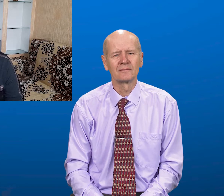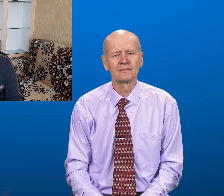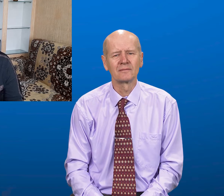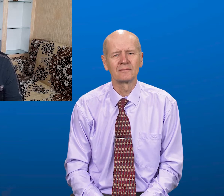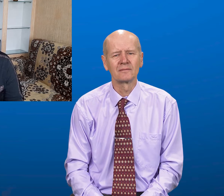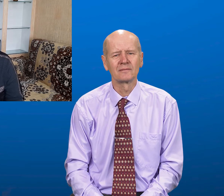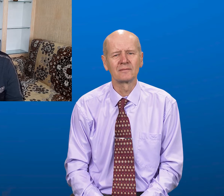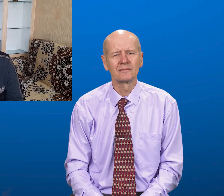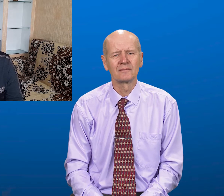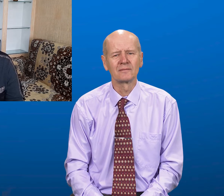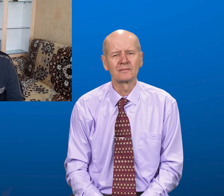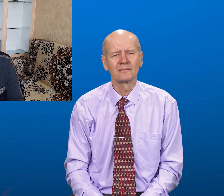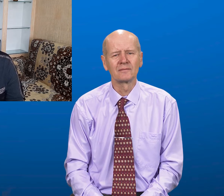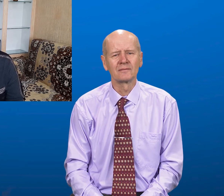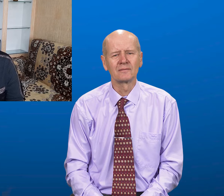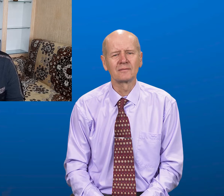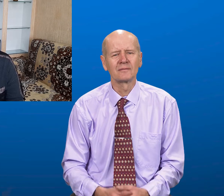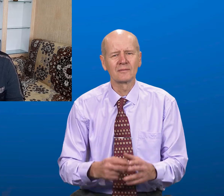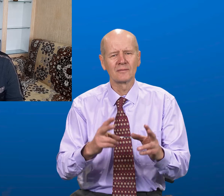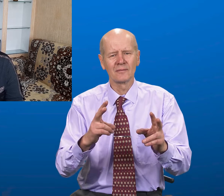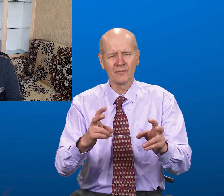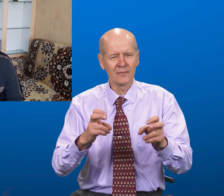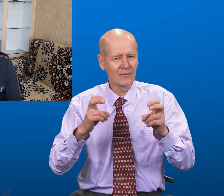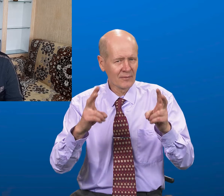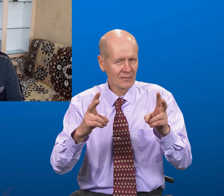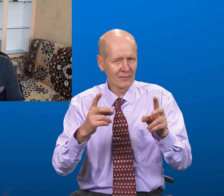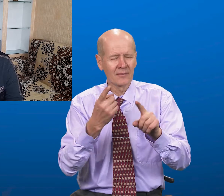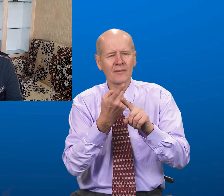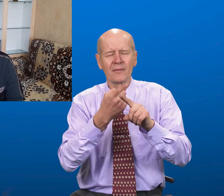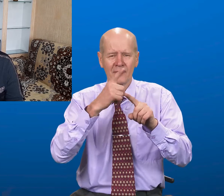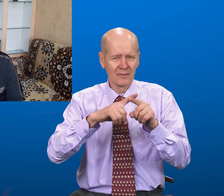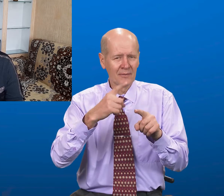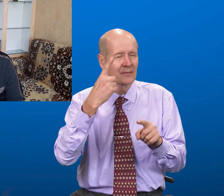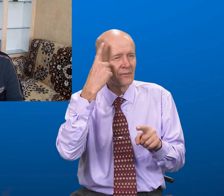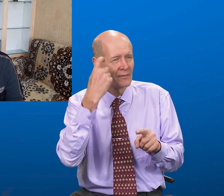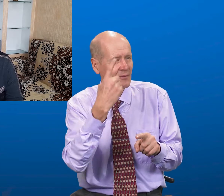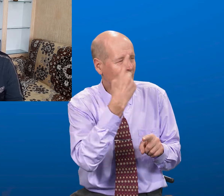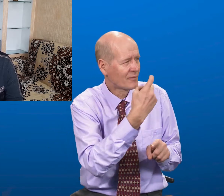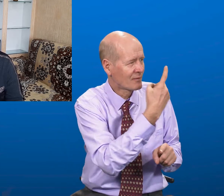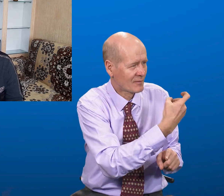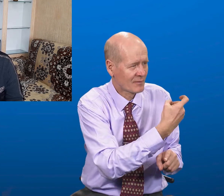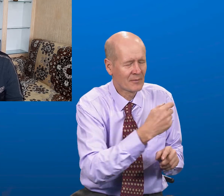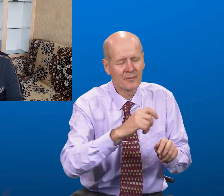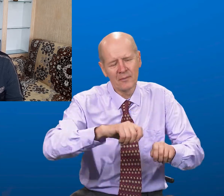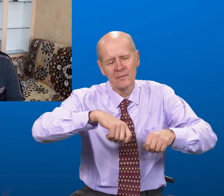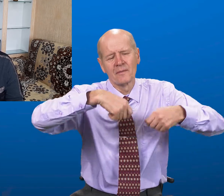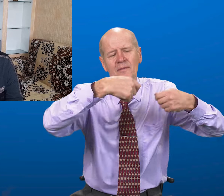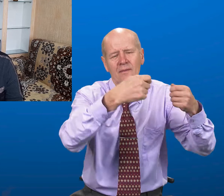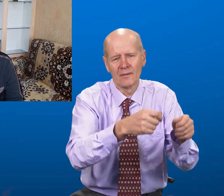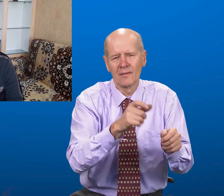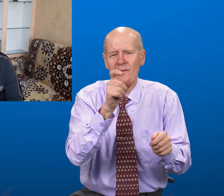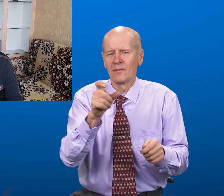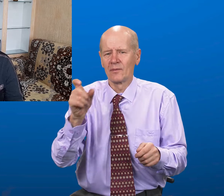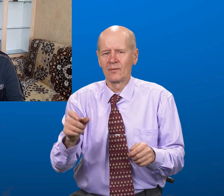второе, подумайте о том, как сегодня эту весть вы можете от Бога передать другим людям, которые еще его не